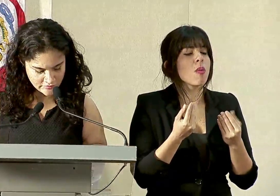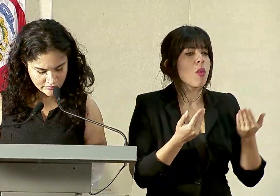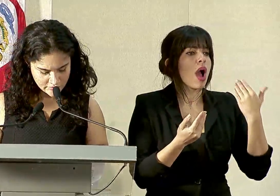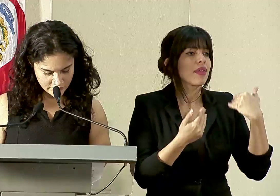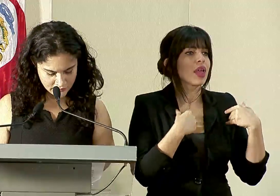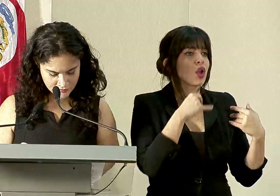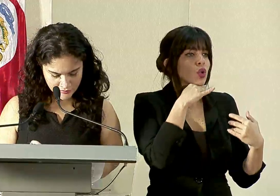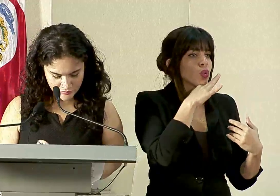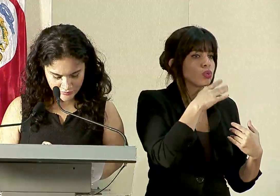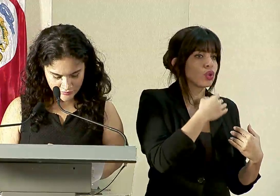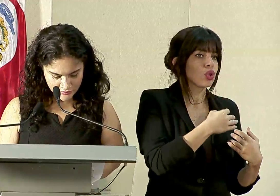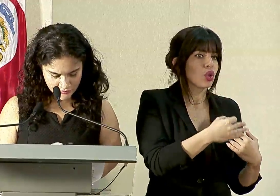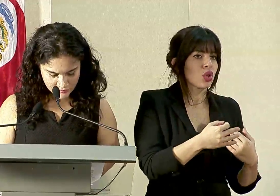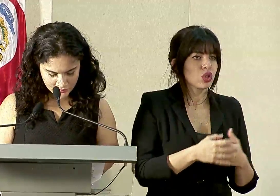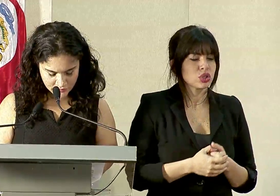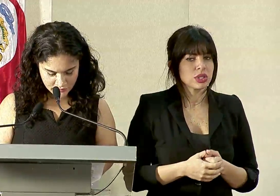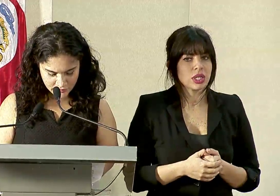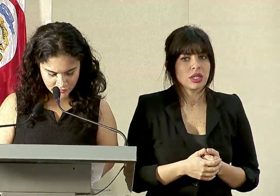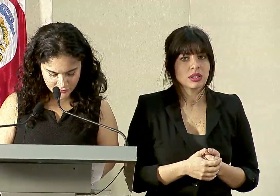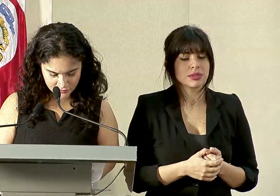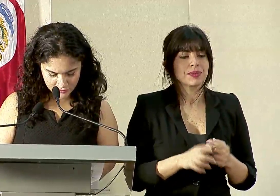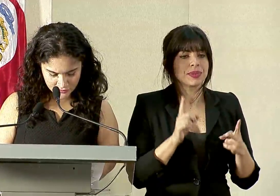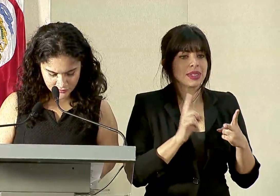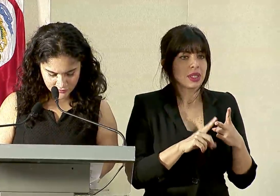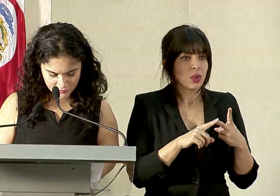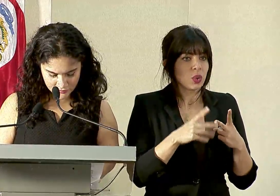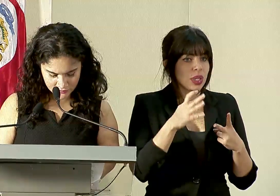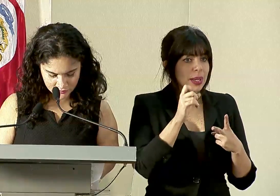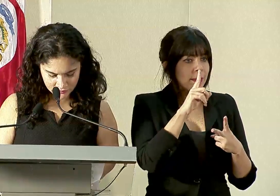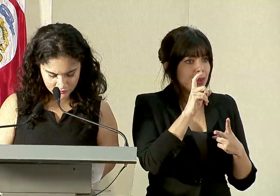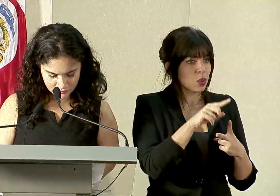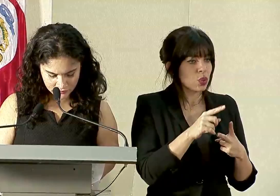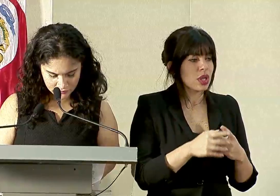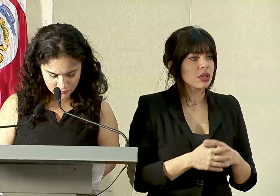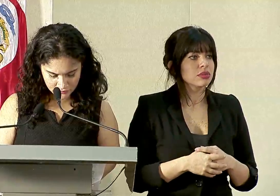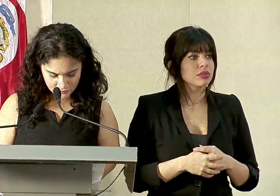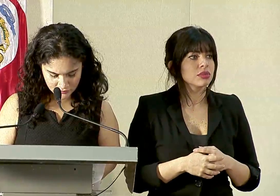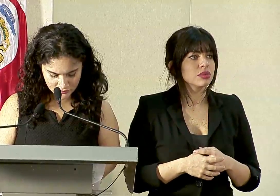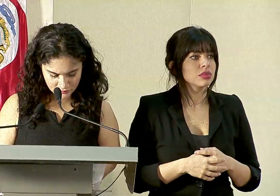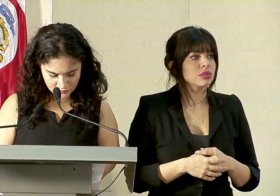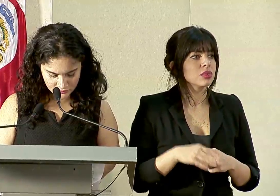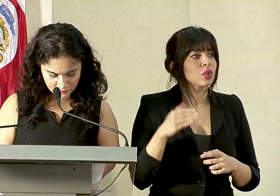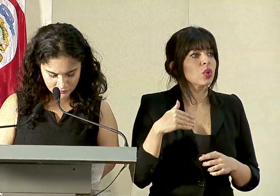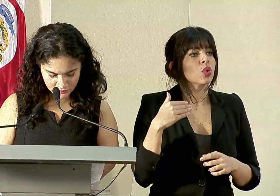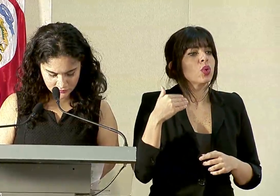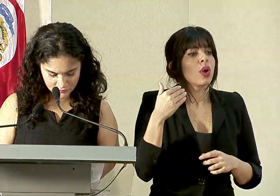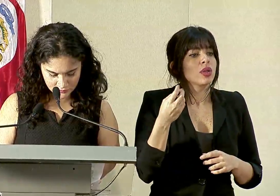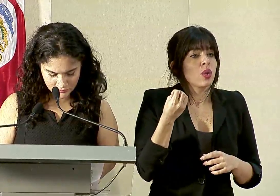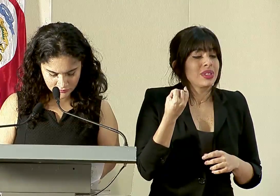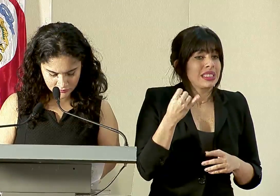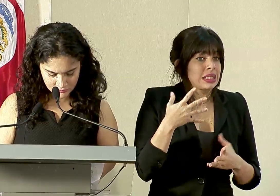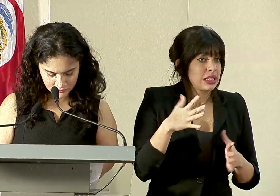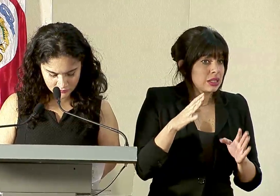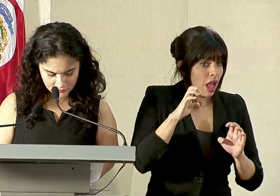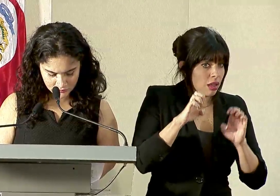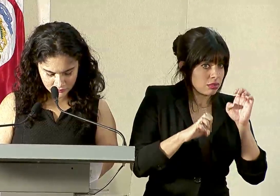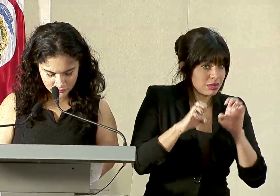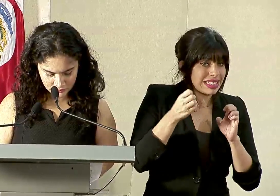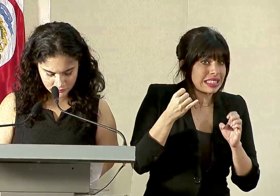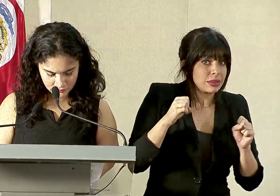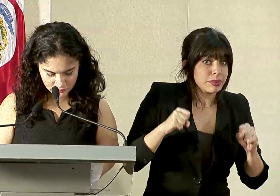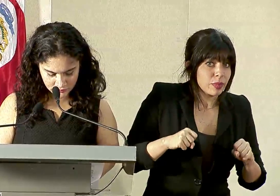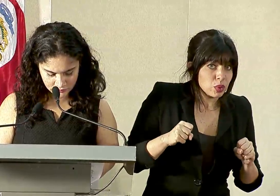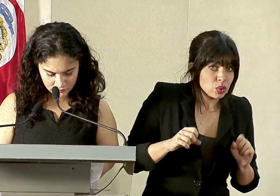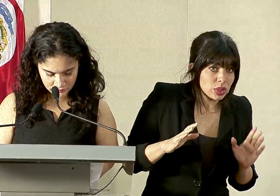casos de corrupción antes todos los días segundo quería preguntarle cuando o si ya se valoró si es